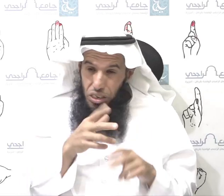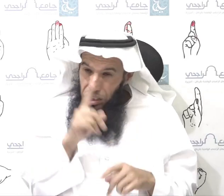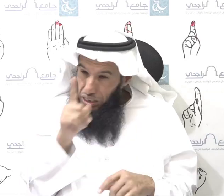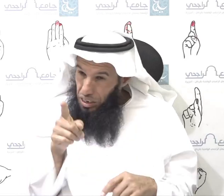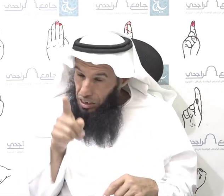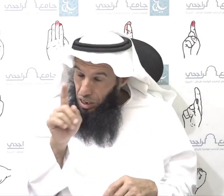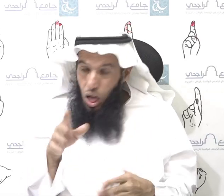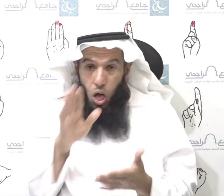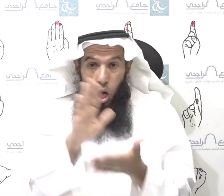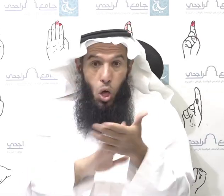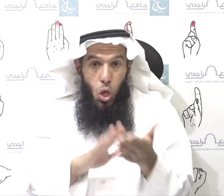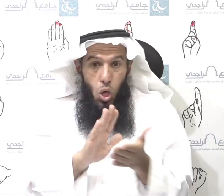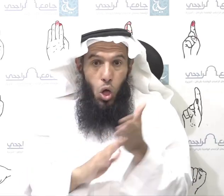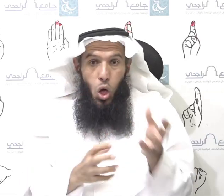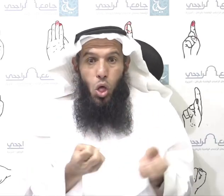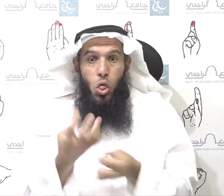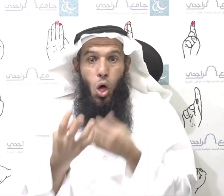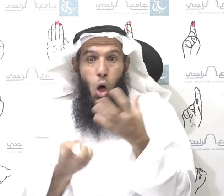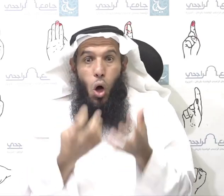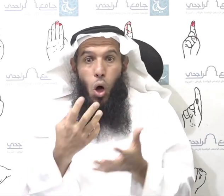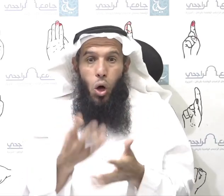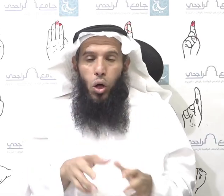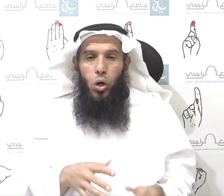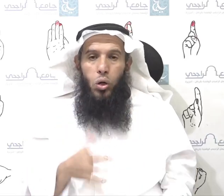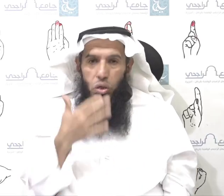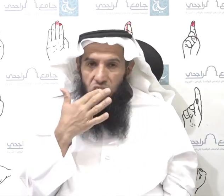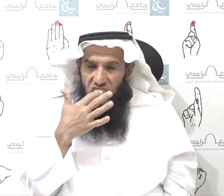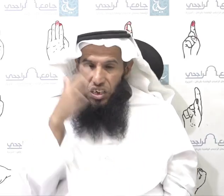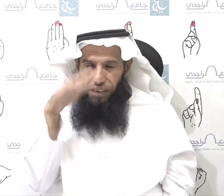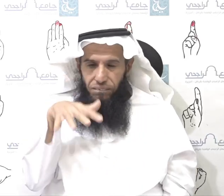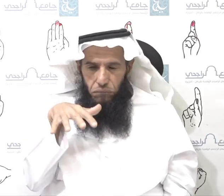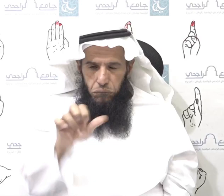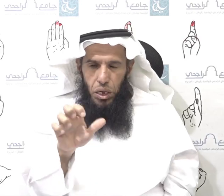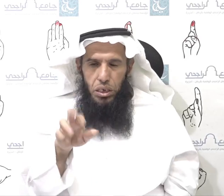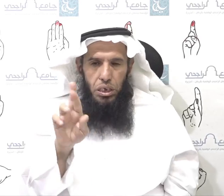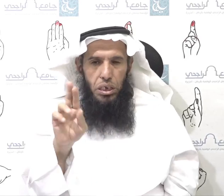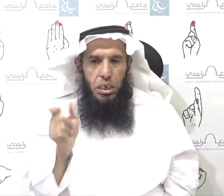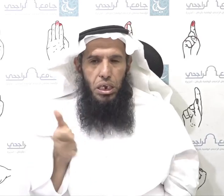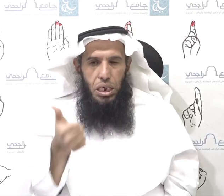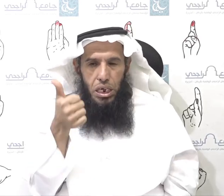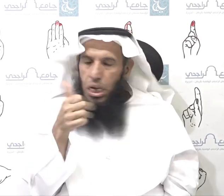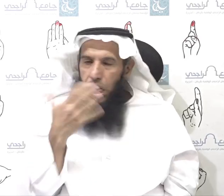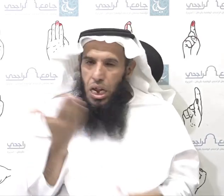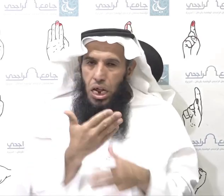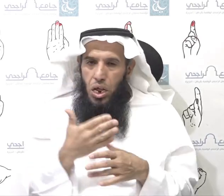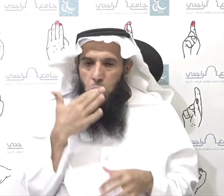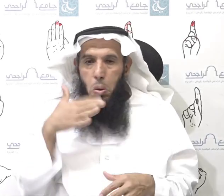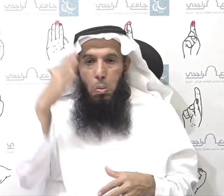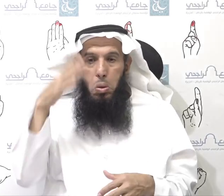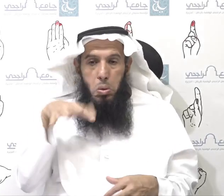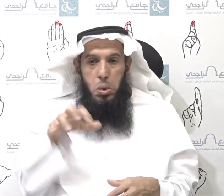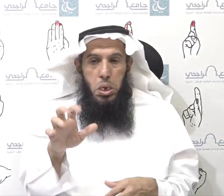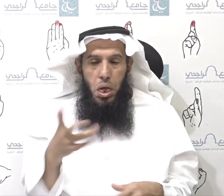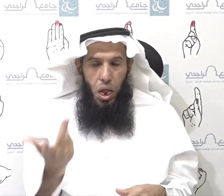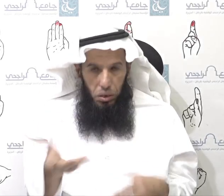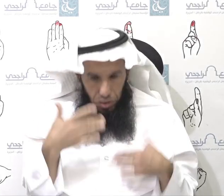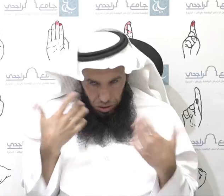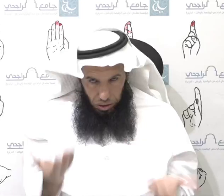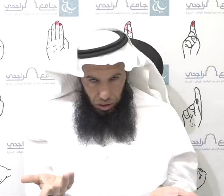أليم. وذكر منهم أشيمط زان، لأنه كبير في السن قد ضعفت همته ومع ذلك